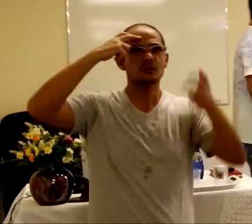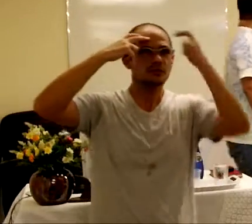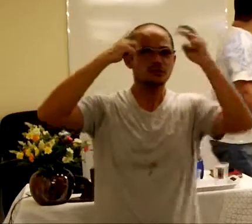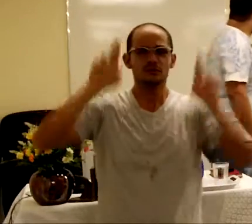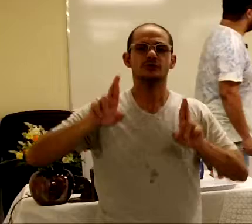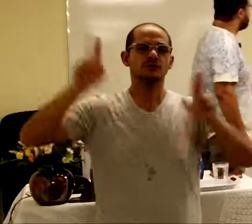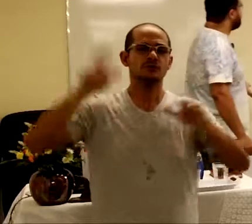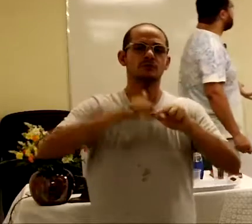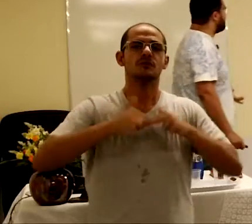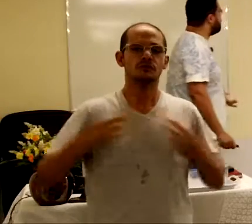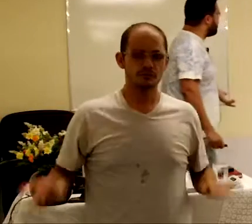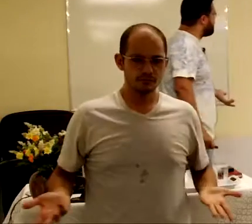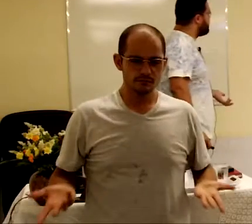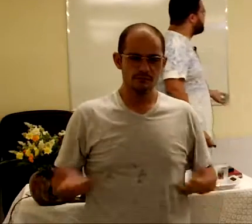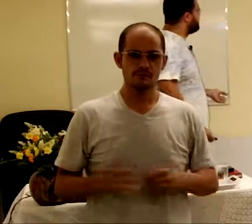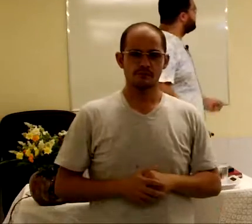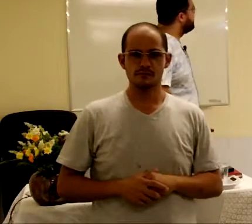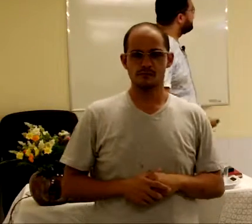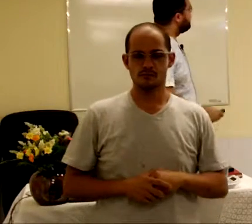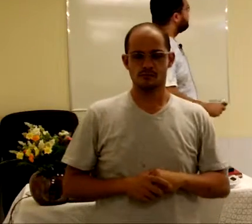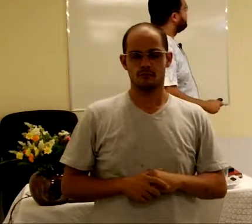Quer saber? Quem pergunta quer saber, né? Não tinha aquele programa?